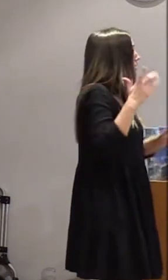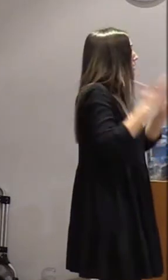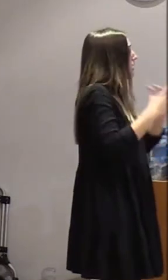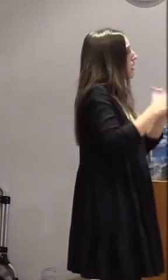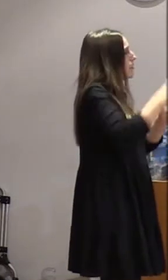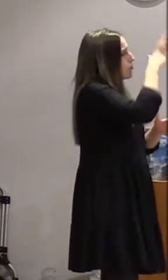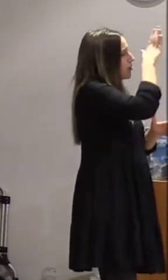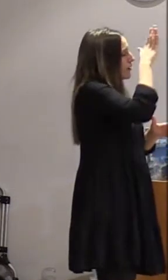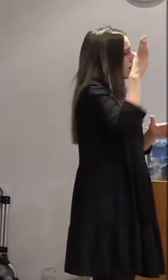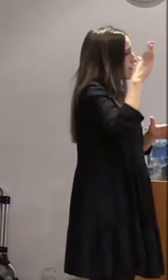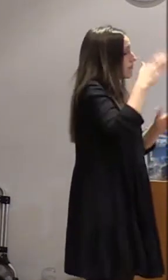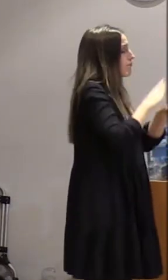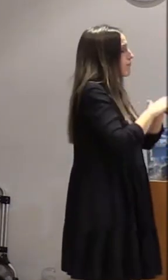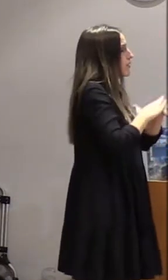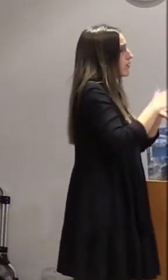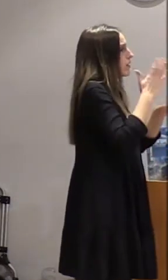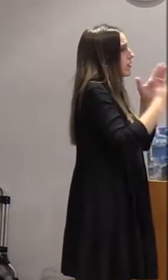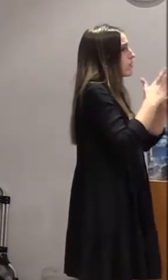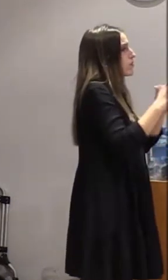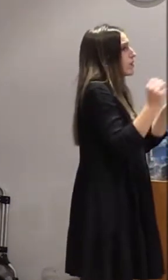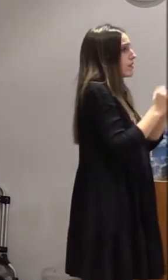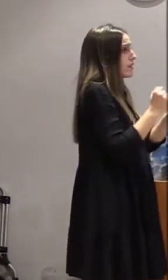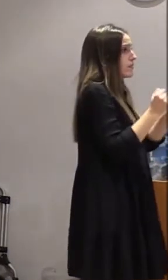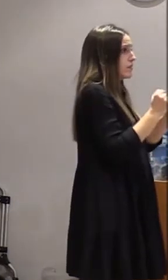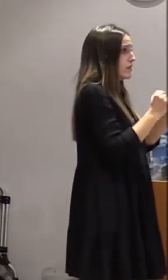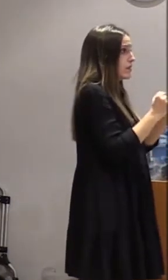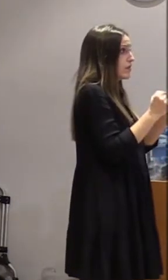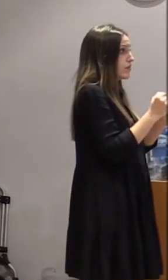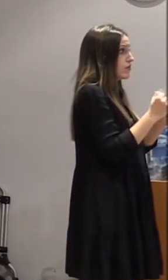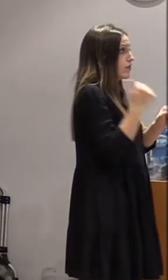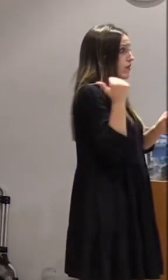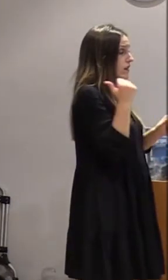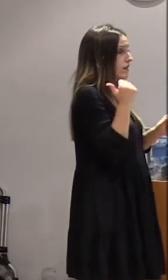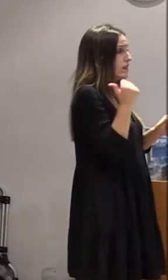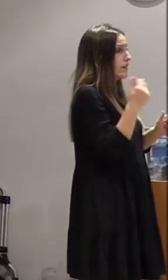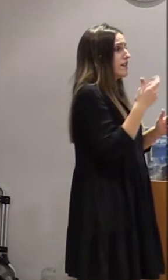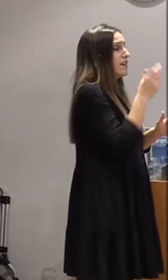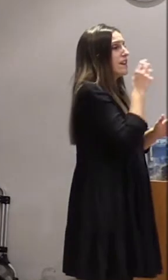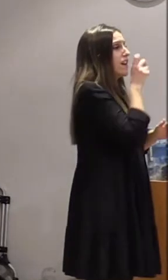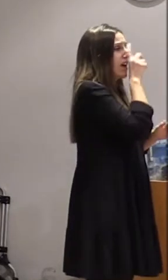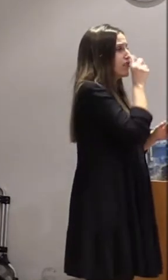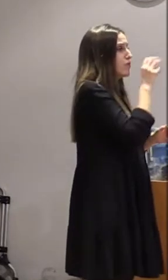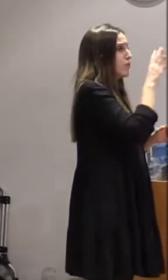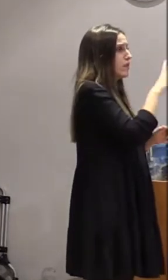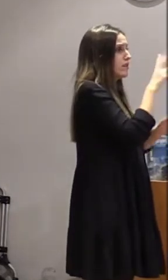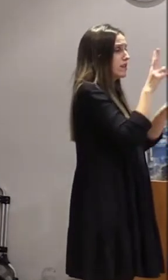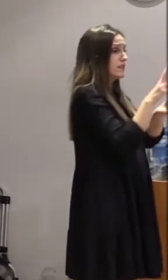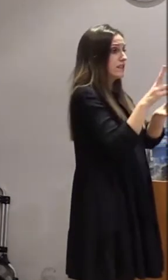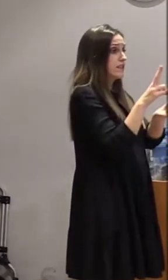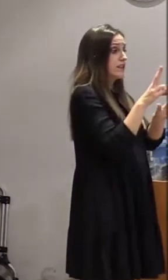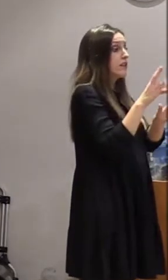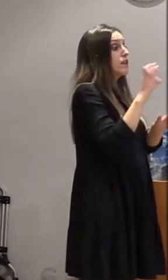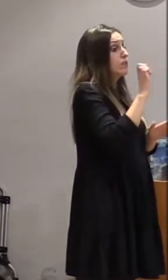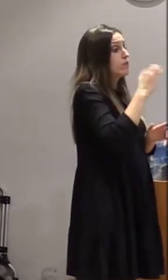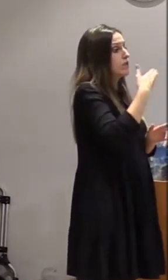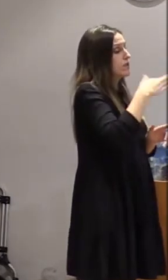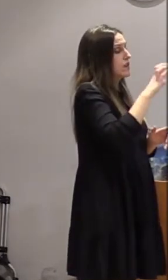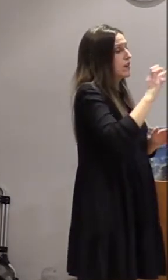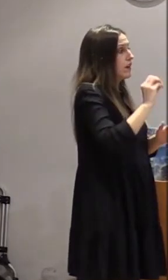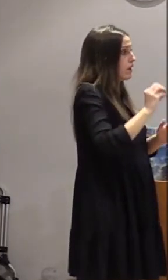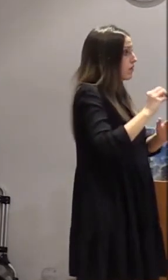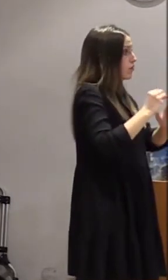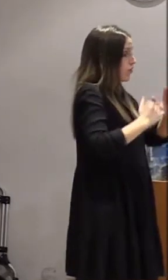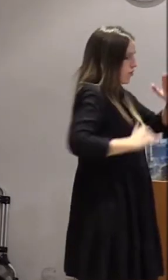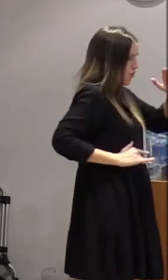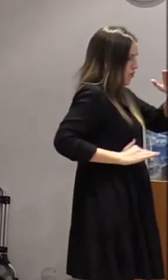de 1645-46, fijaros que el Mazo pinta en el año 47, el Ebro sufrió